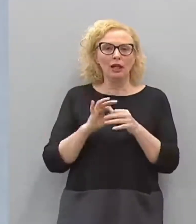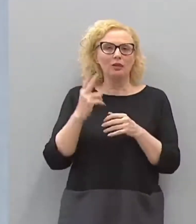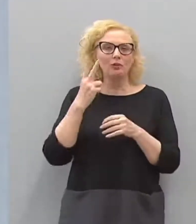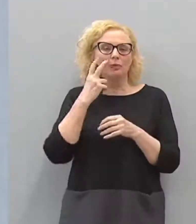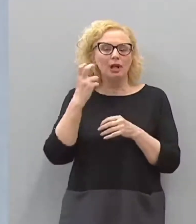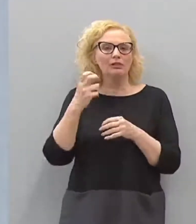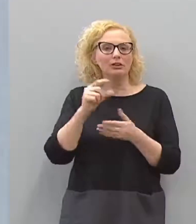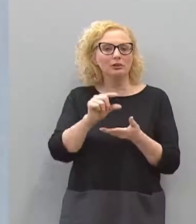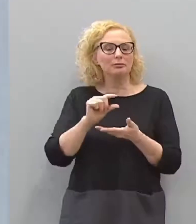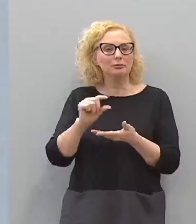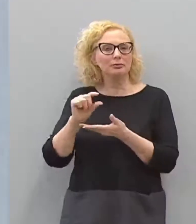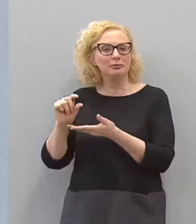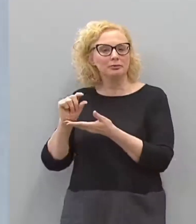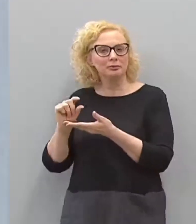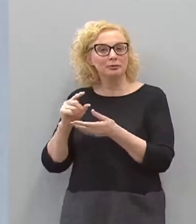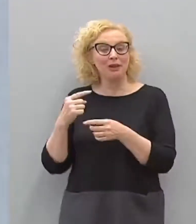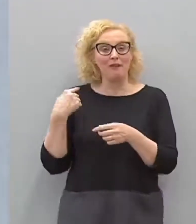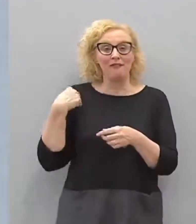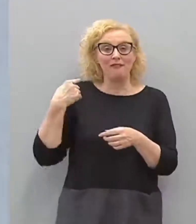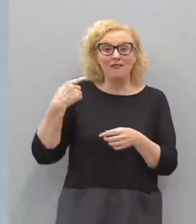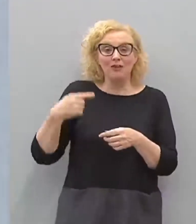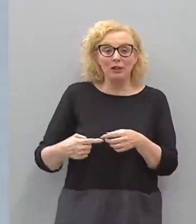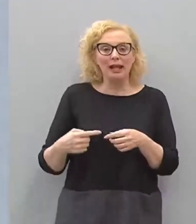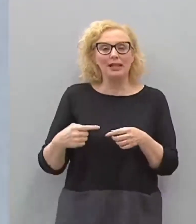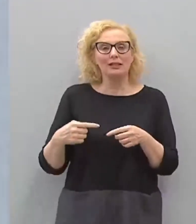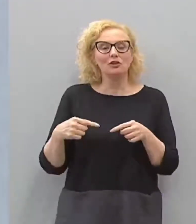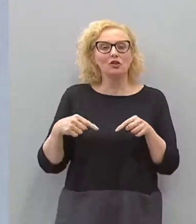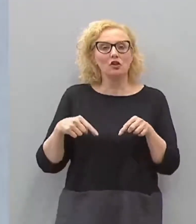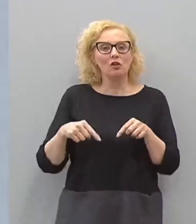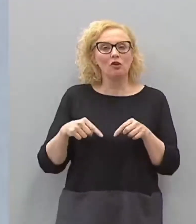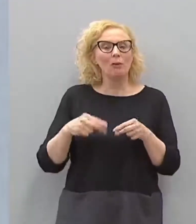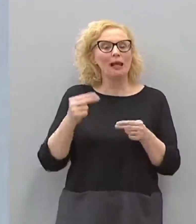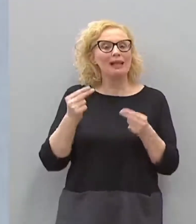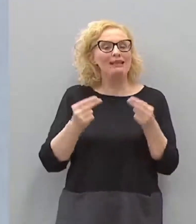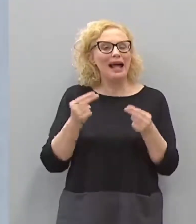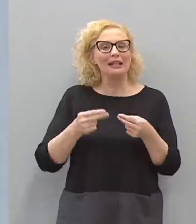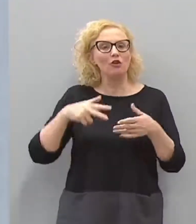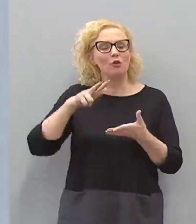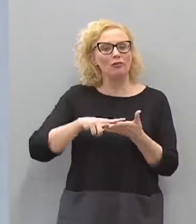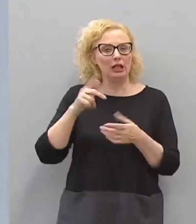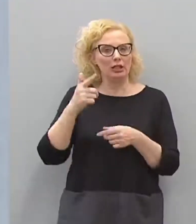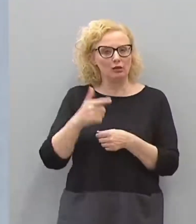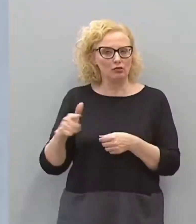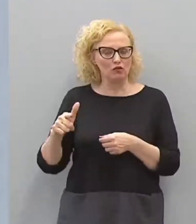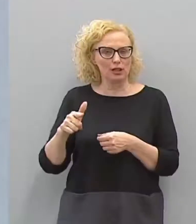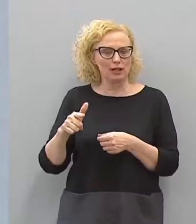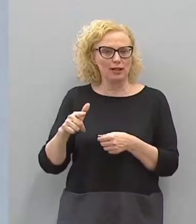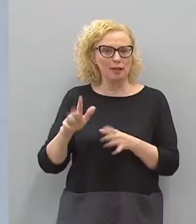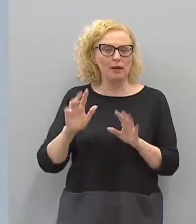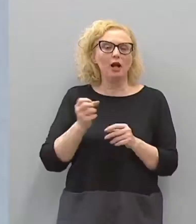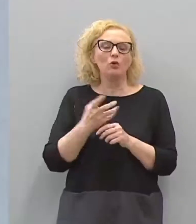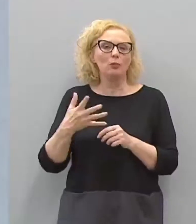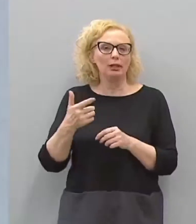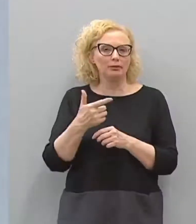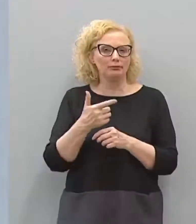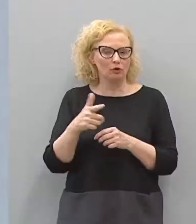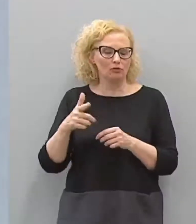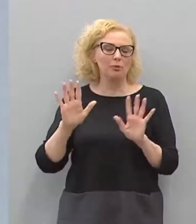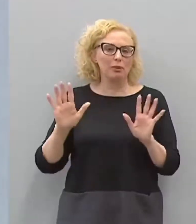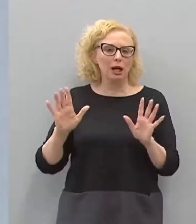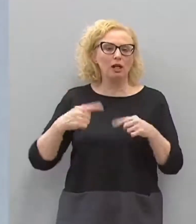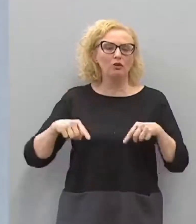arrivi però ovviamente fino ad oggi noi non abbiamo né dati ufficiali né soprattutto numero ufficiali però noi riteniamo